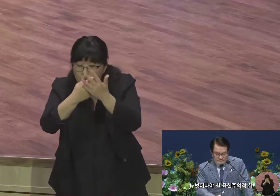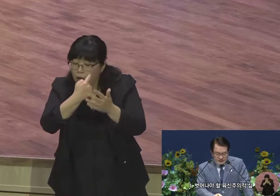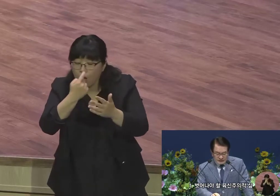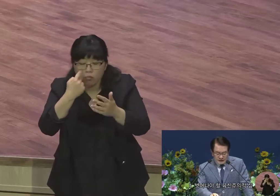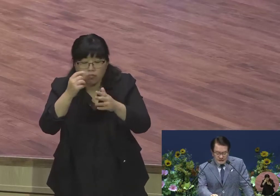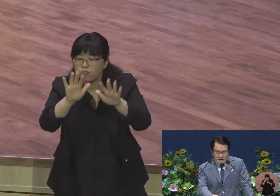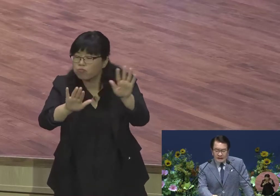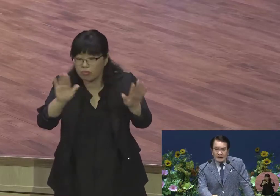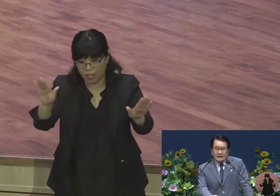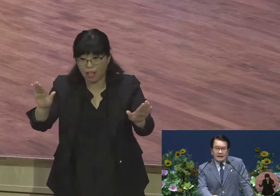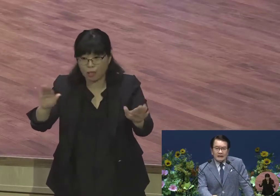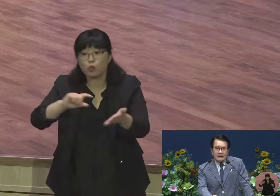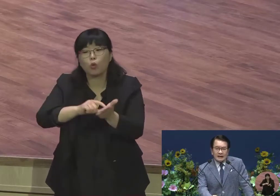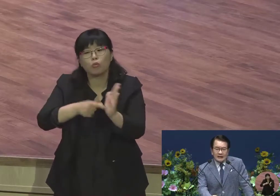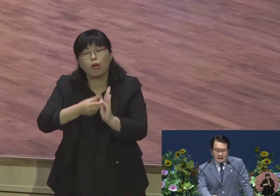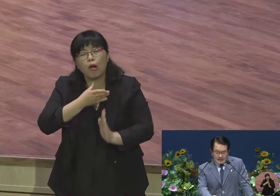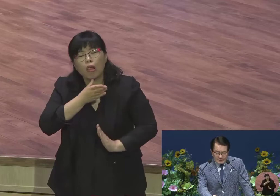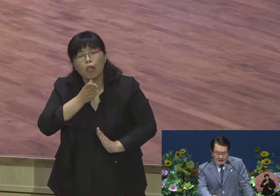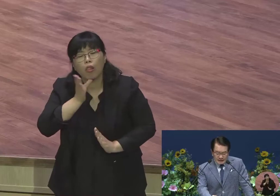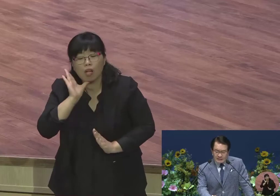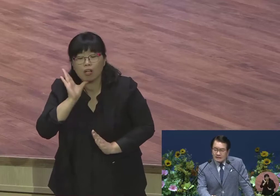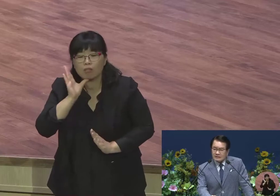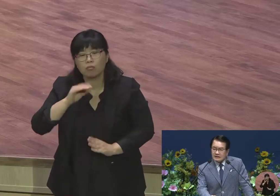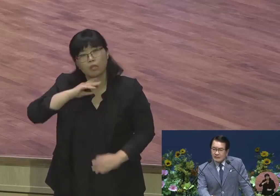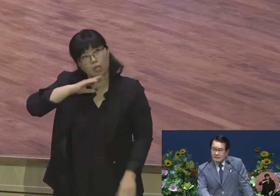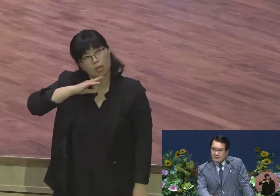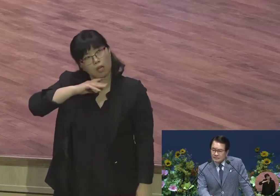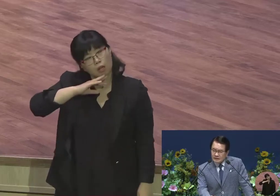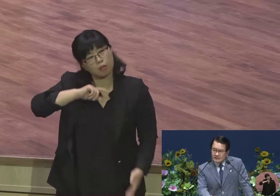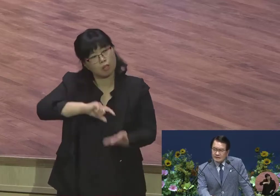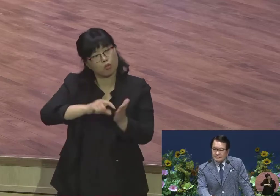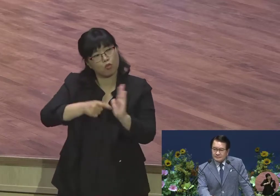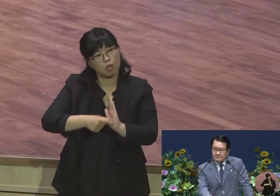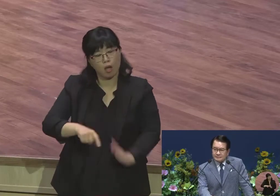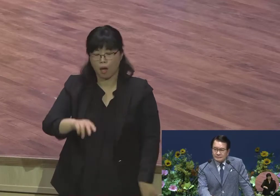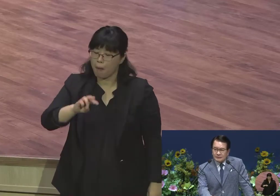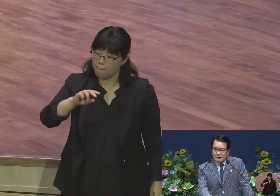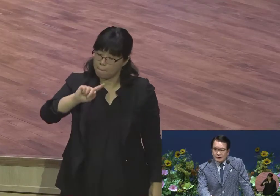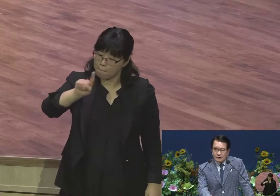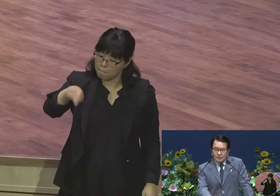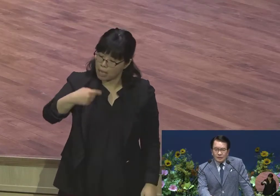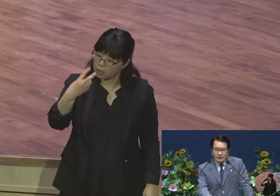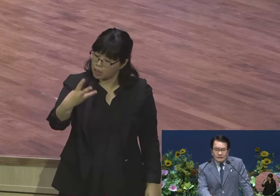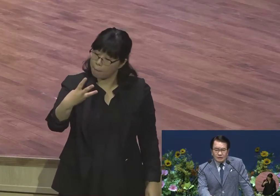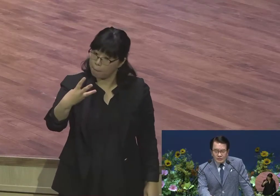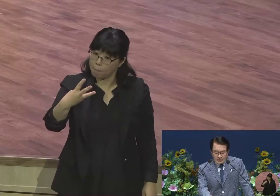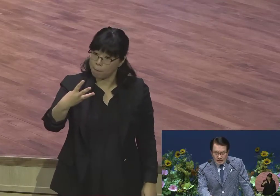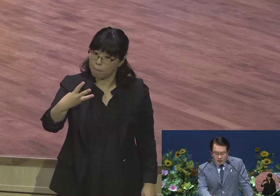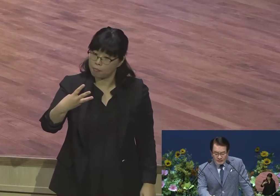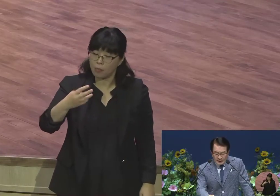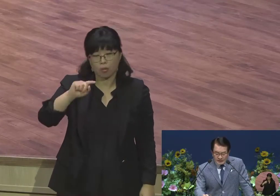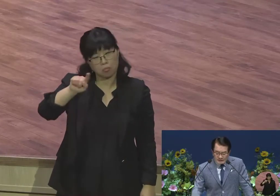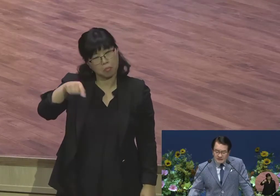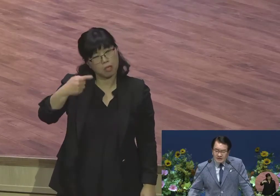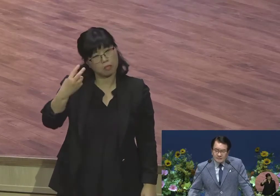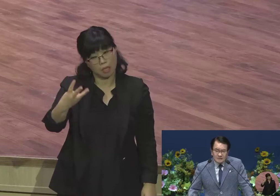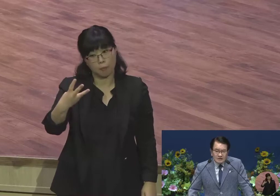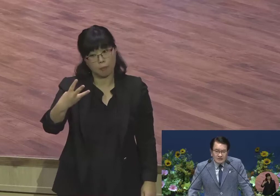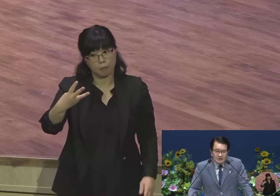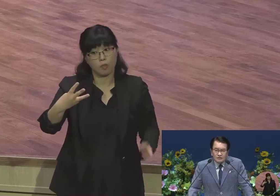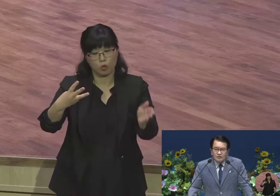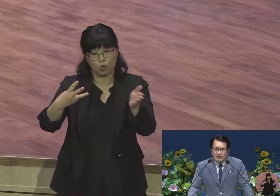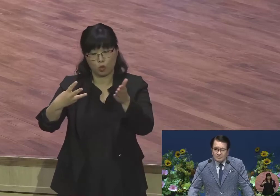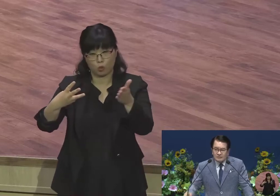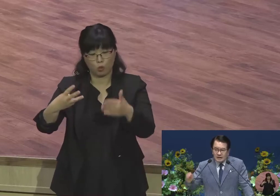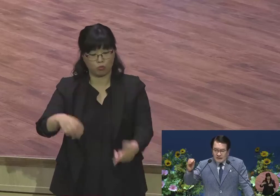이때 이삭의 나이가 대략 백 삼십 칠세 그리고 애서와 야곱의 나이는 칠십